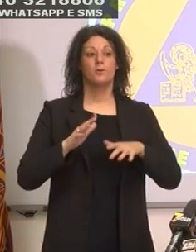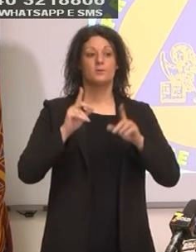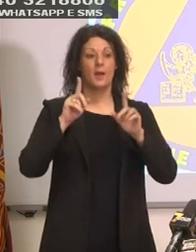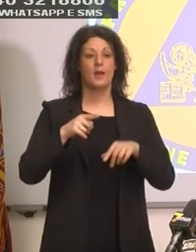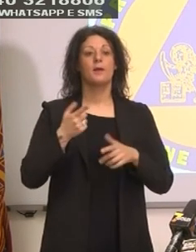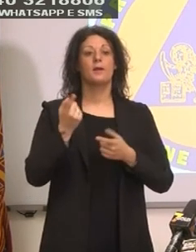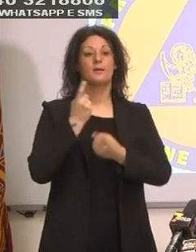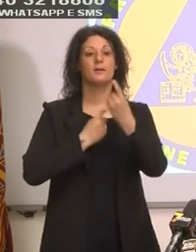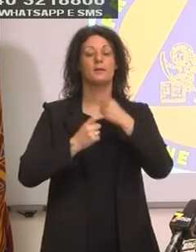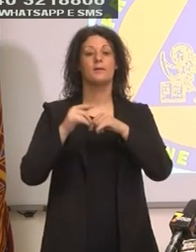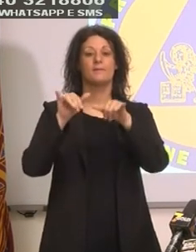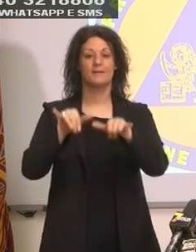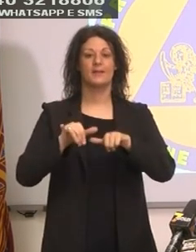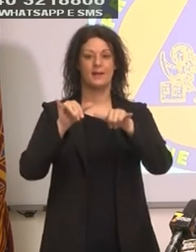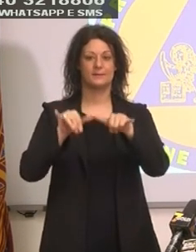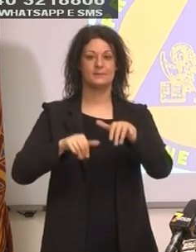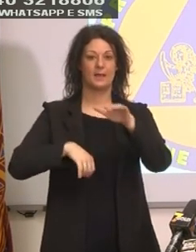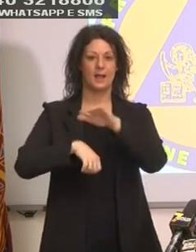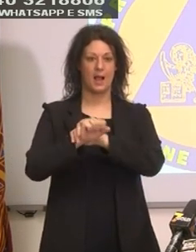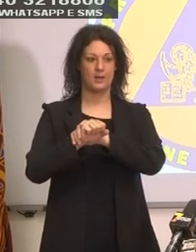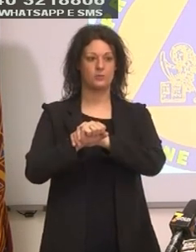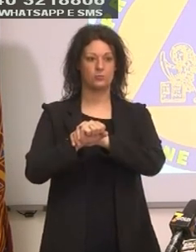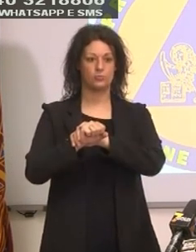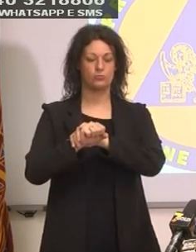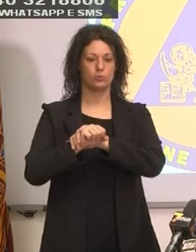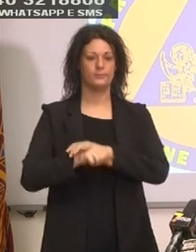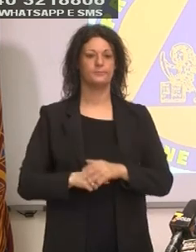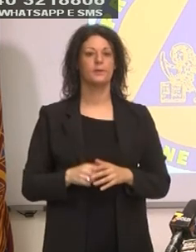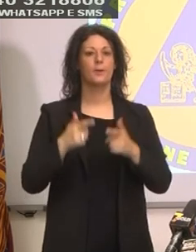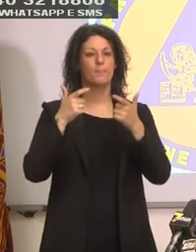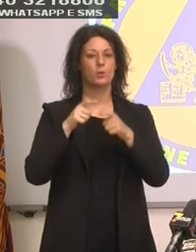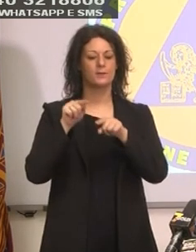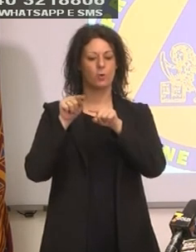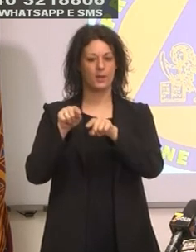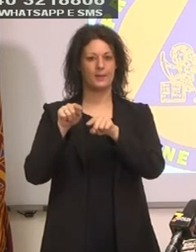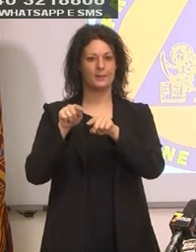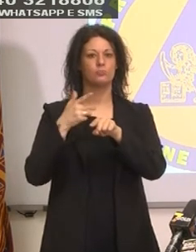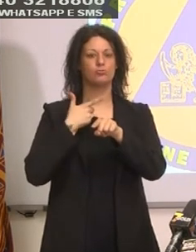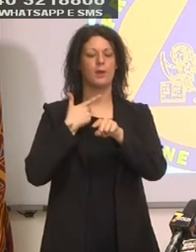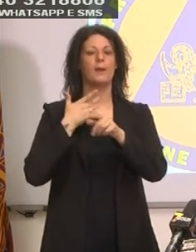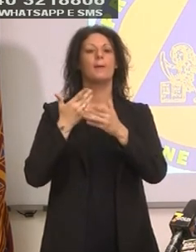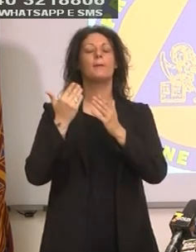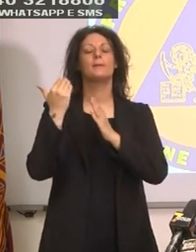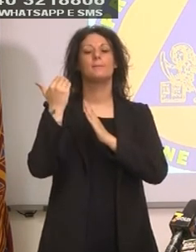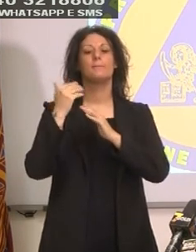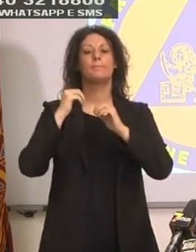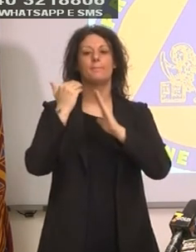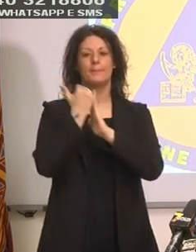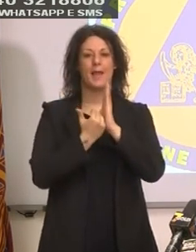può essere. Beh, è probabile che sia, sarà sicuramente, perché lì è stato fatto un piano di sanità pubblica importante.